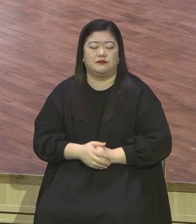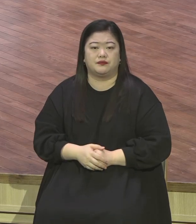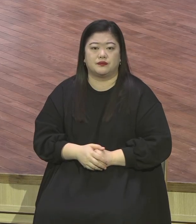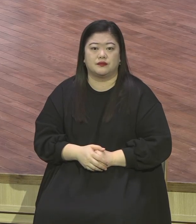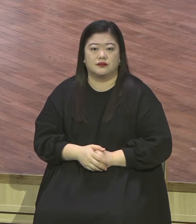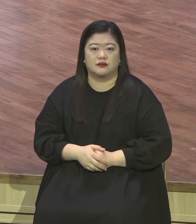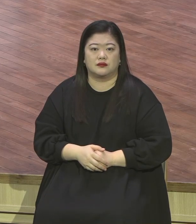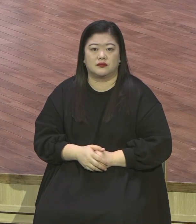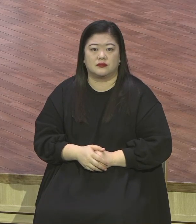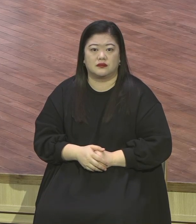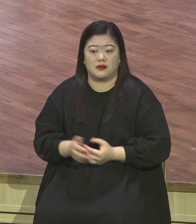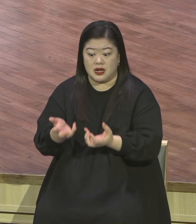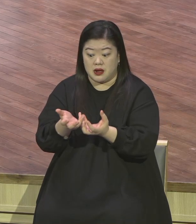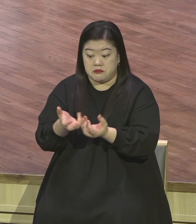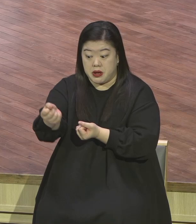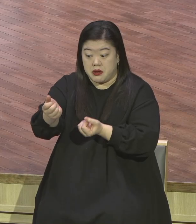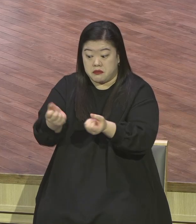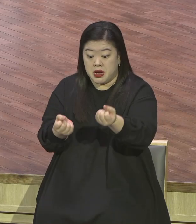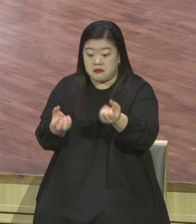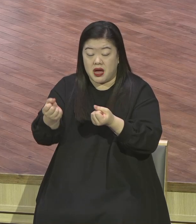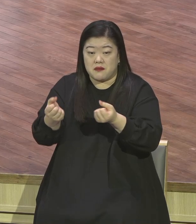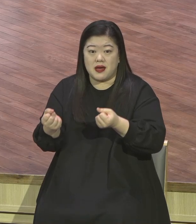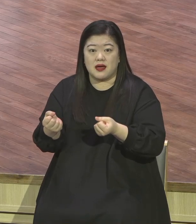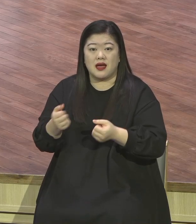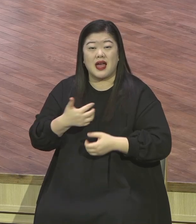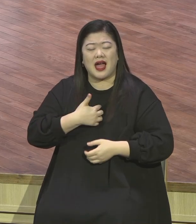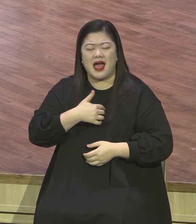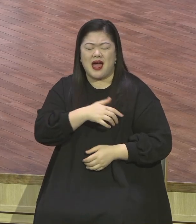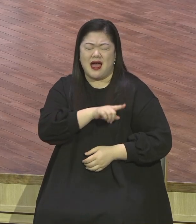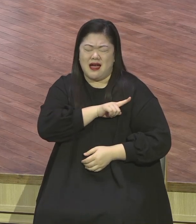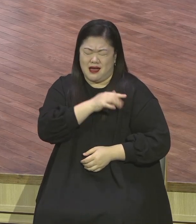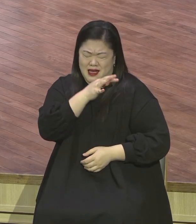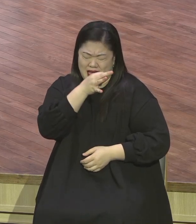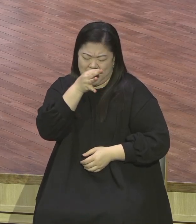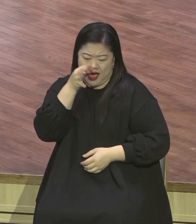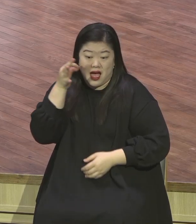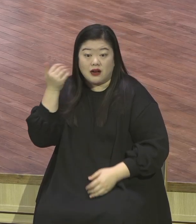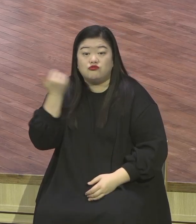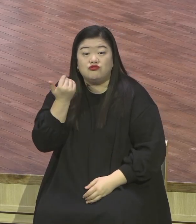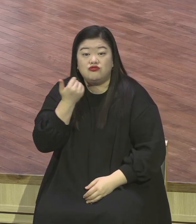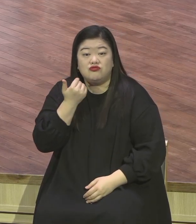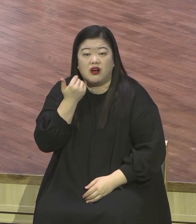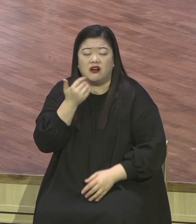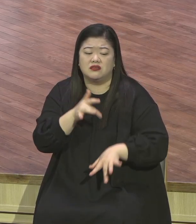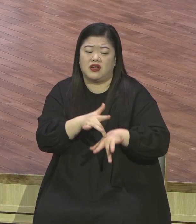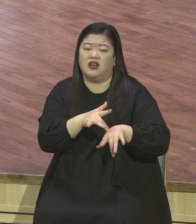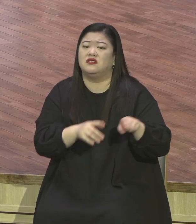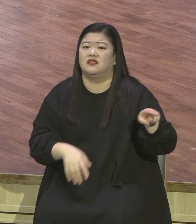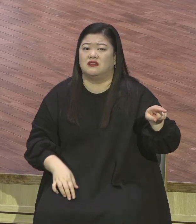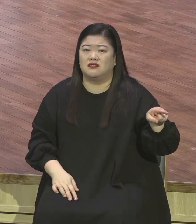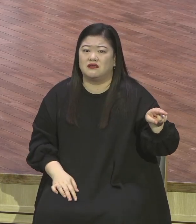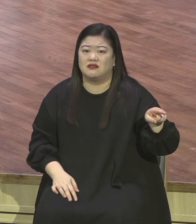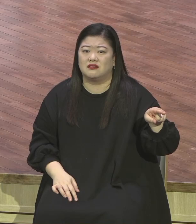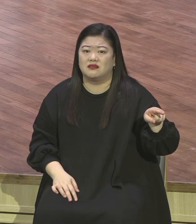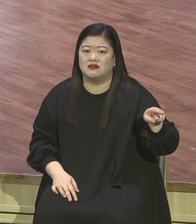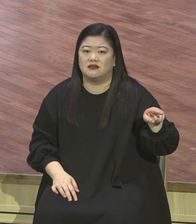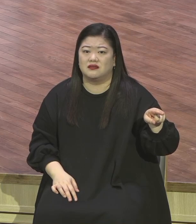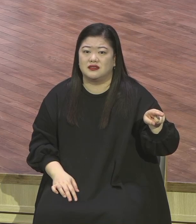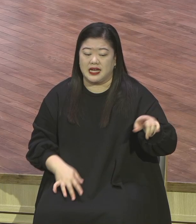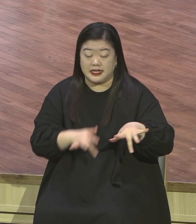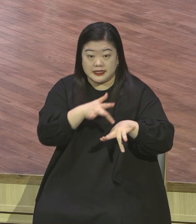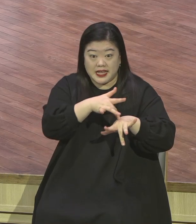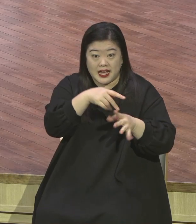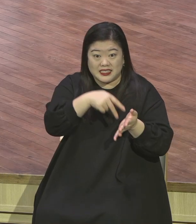박수치게 만들지 마라. 성도끼리 설로 싸우고 가족끼리 설로 싸우면 사단이 박수를 칩니다. 너무